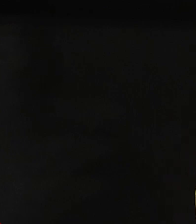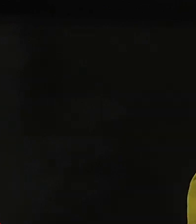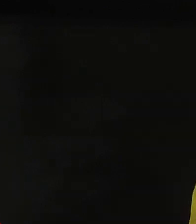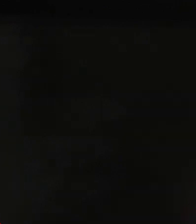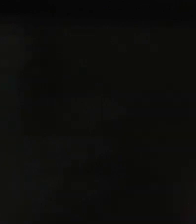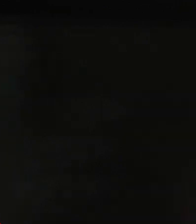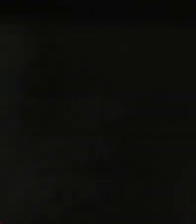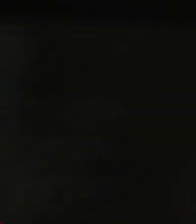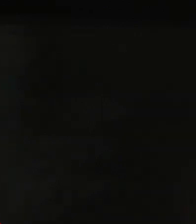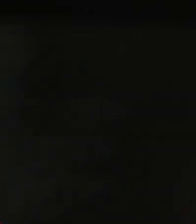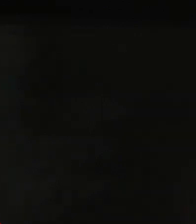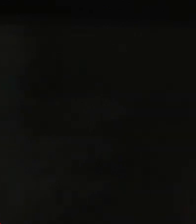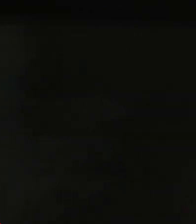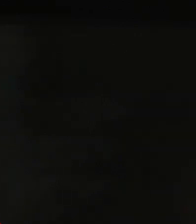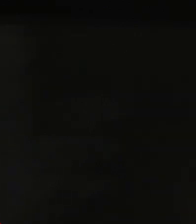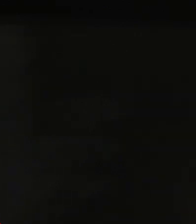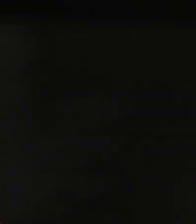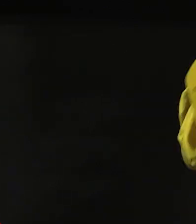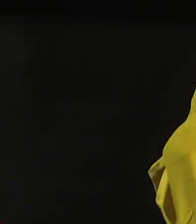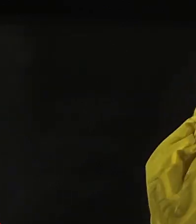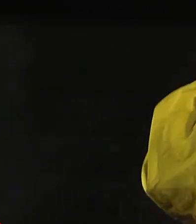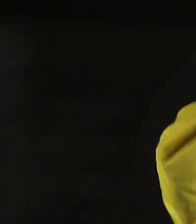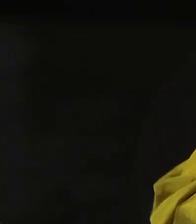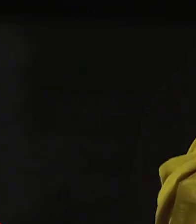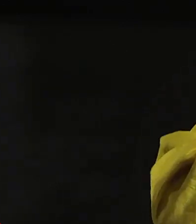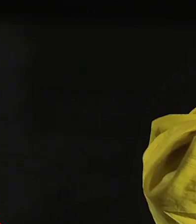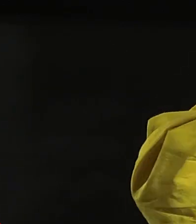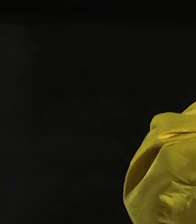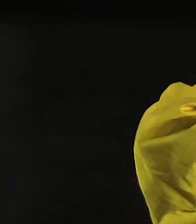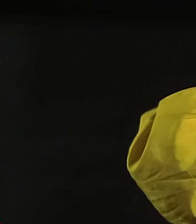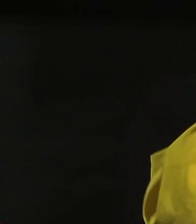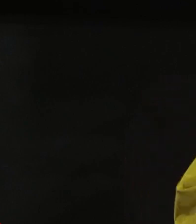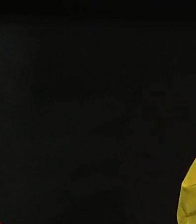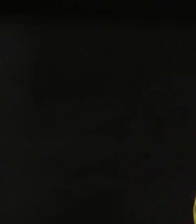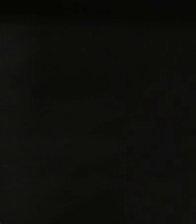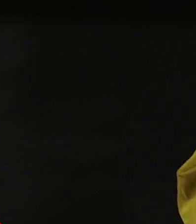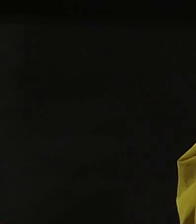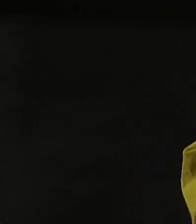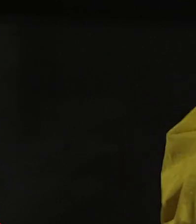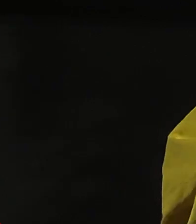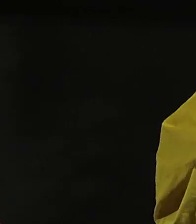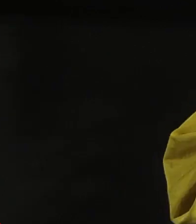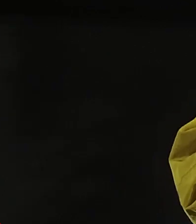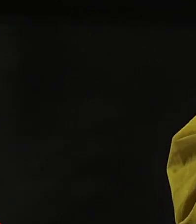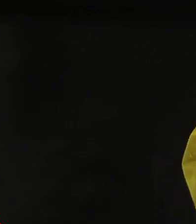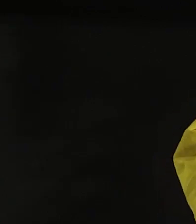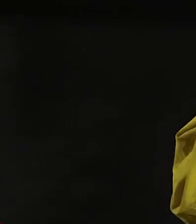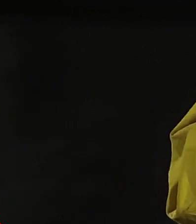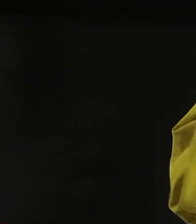la menstruación una baja por tener la menstruación aquí en España existe en Francia no eh estoy muy orgullosa realmente y